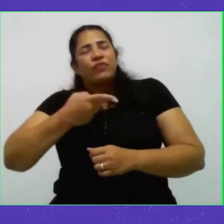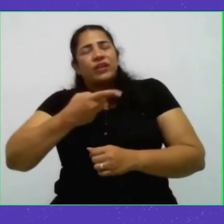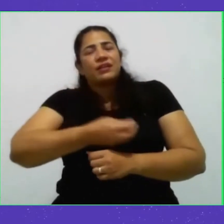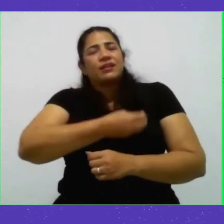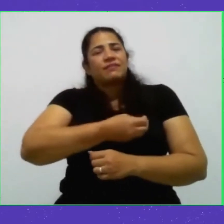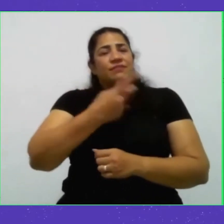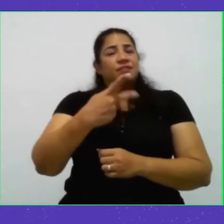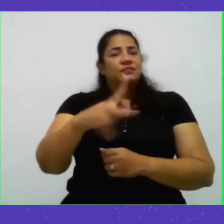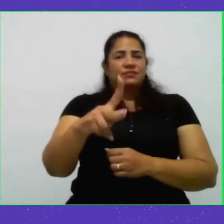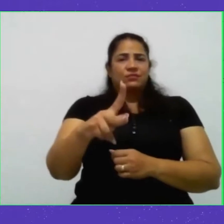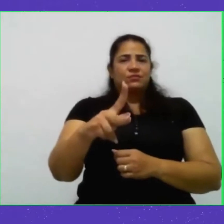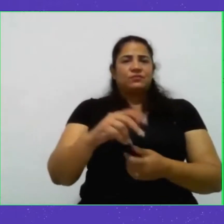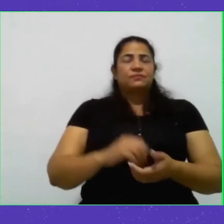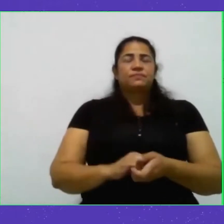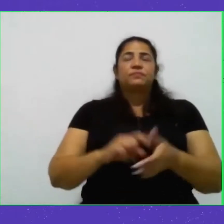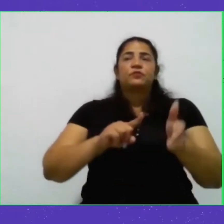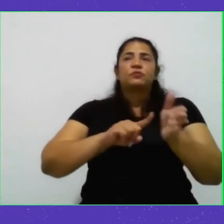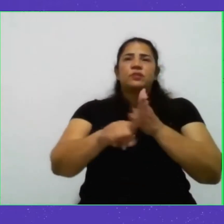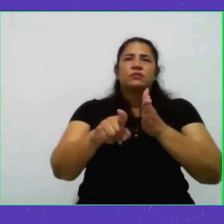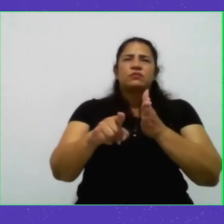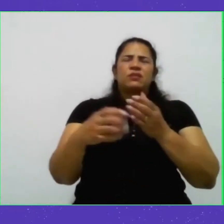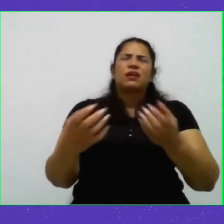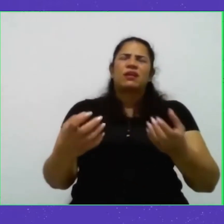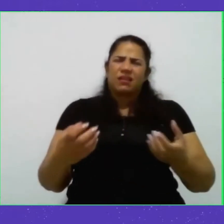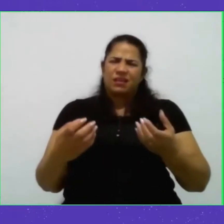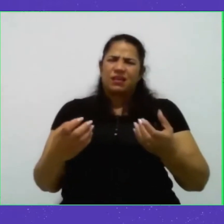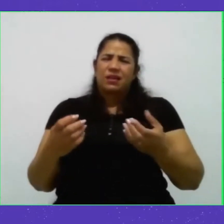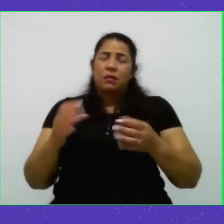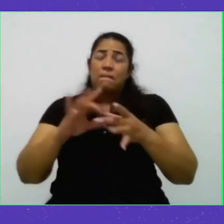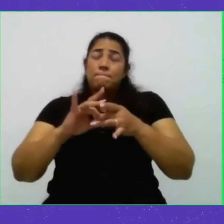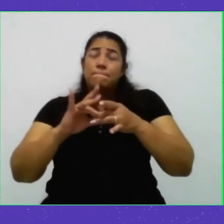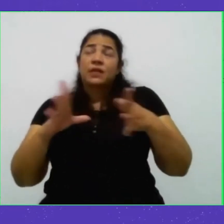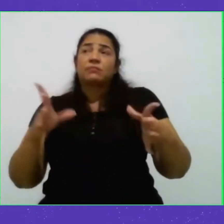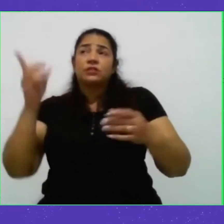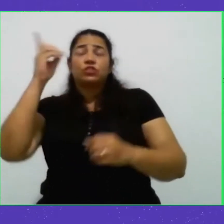desgovernado? Porque debaixo do governo de Satanás é desgoverno.